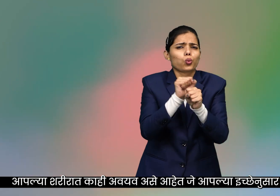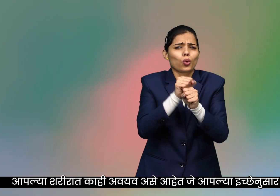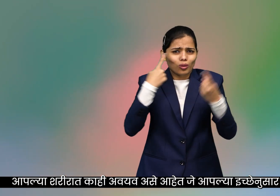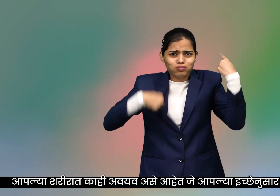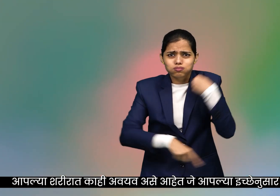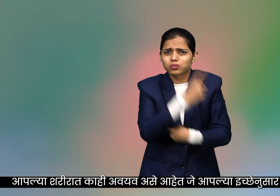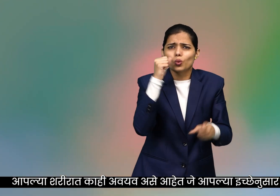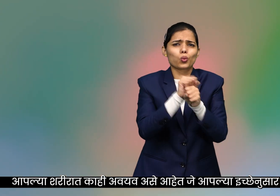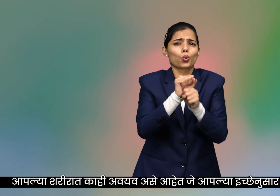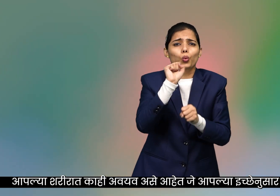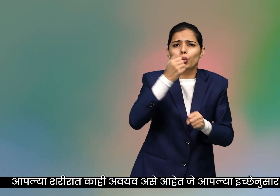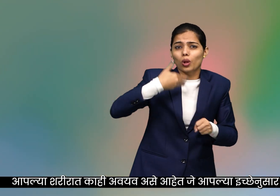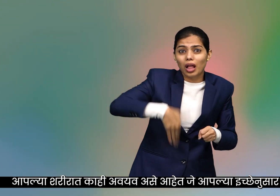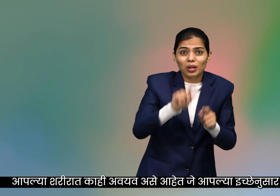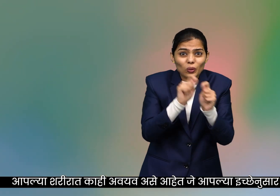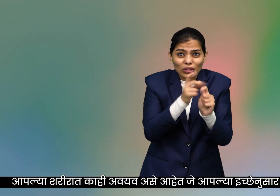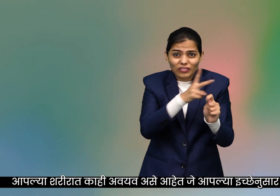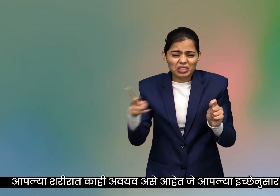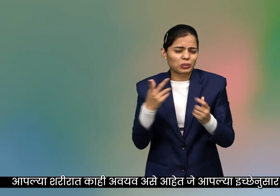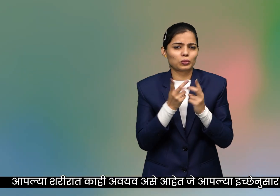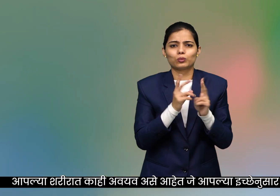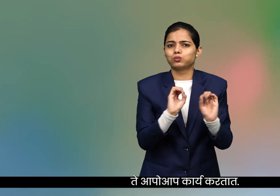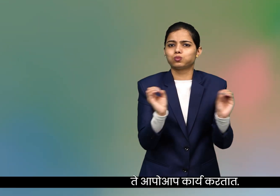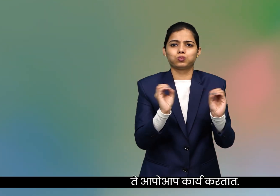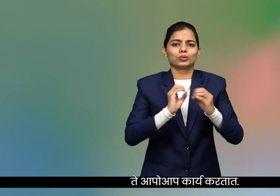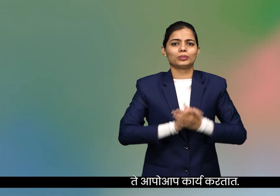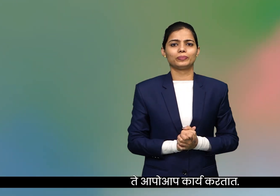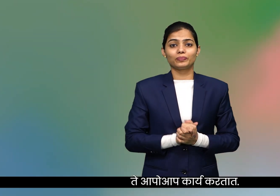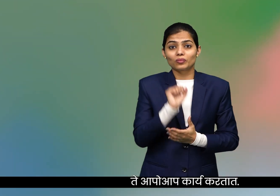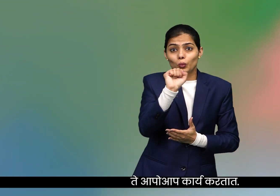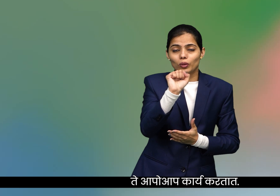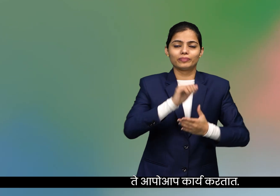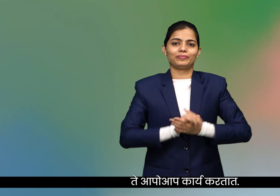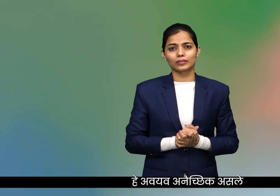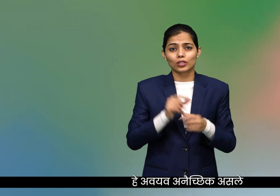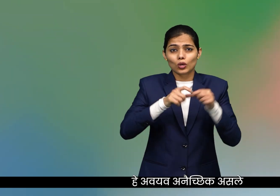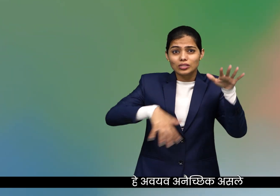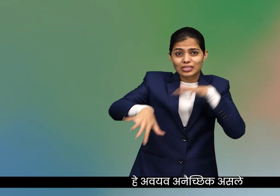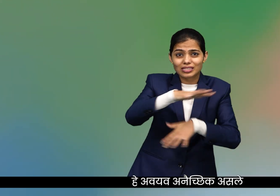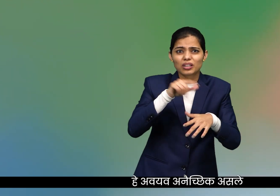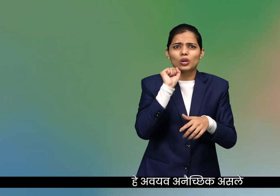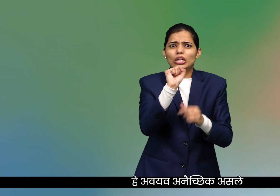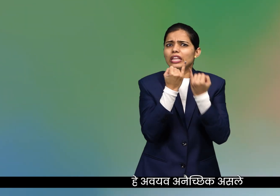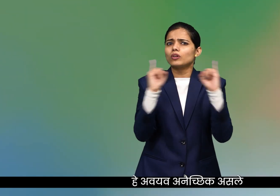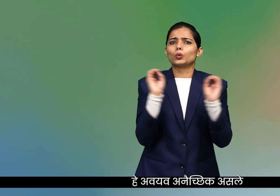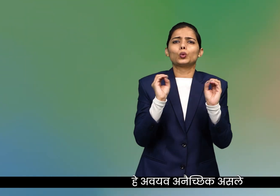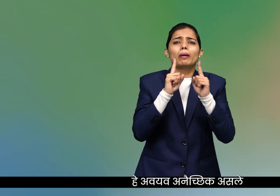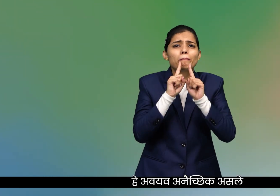आहेत की जे आपल्या इच्छेनुसार कार्य करत नाहीत, ते आपोआप कार्य करतात. हे अवयव अनैच्छिक असले